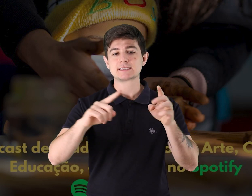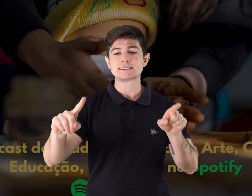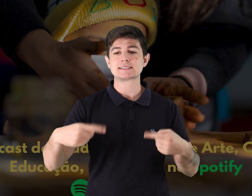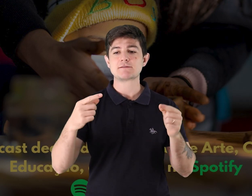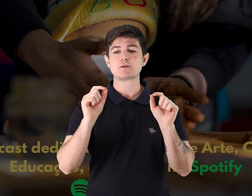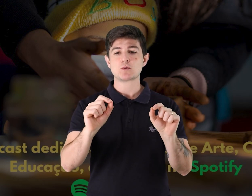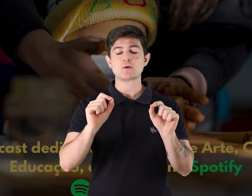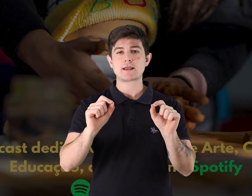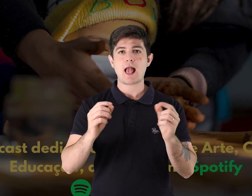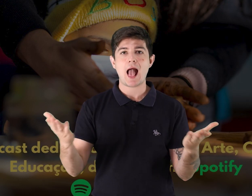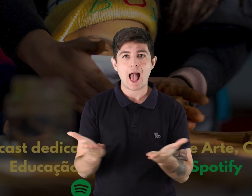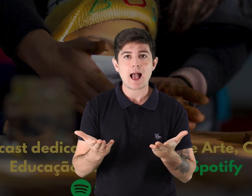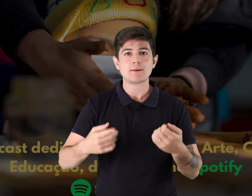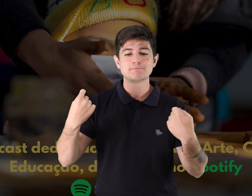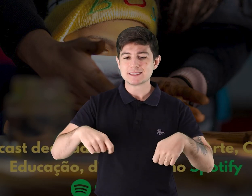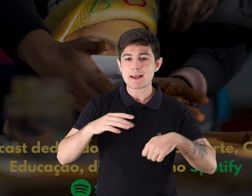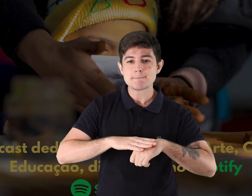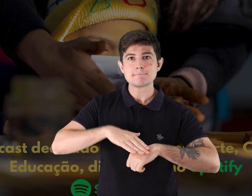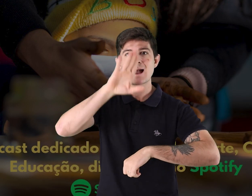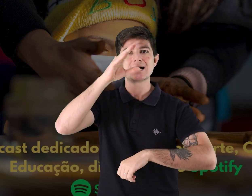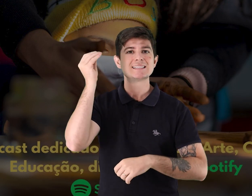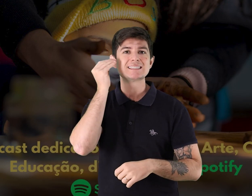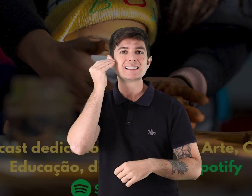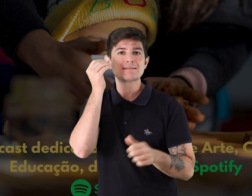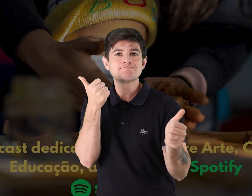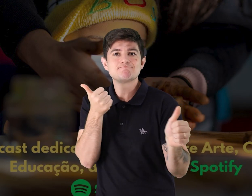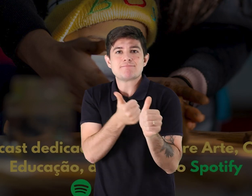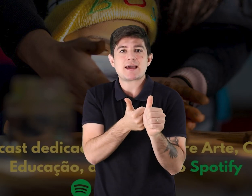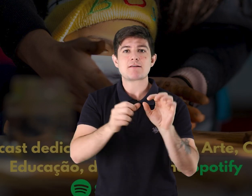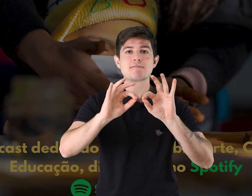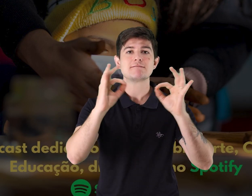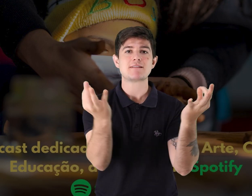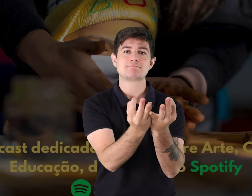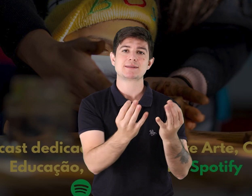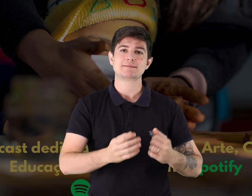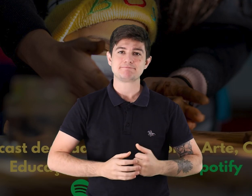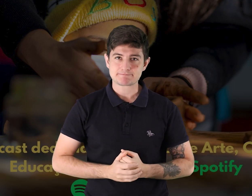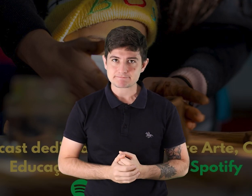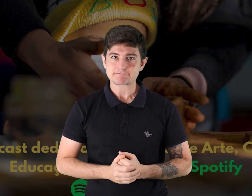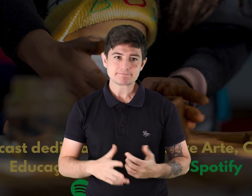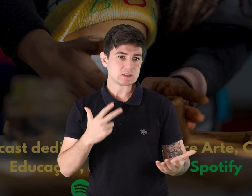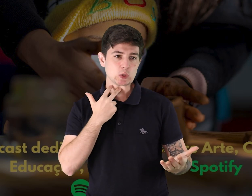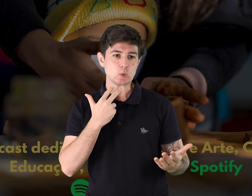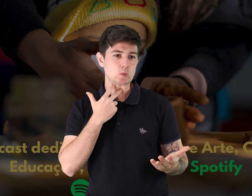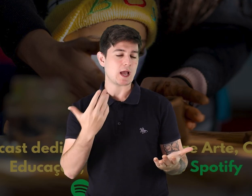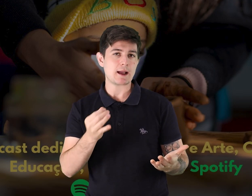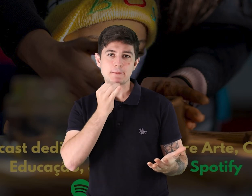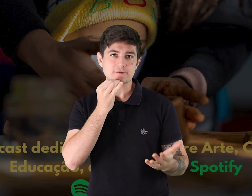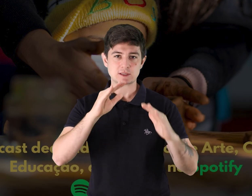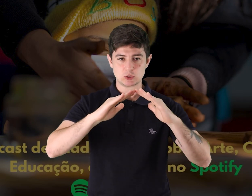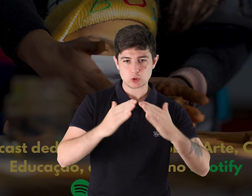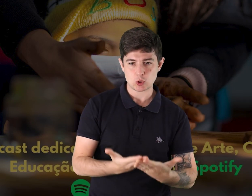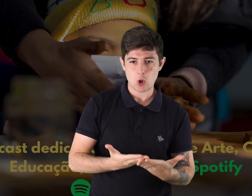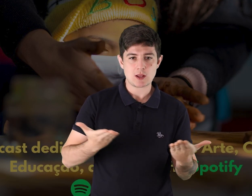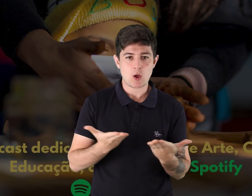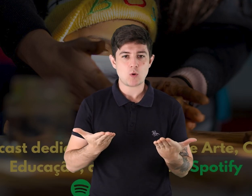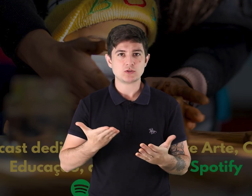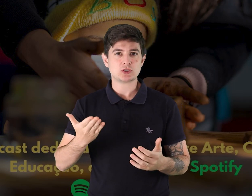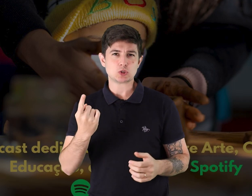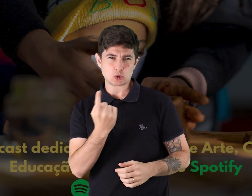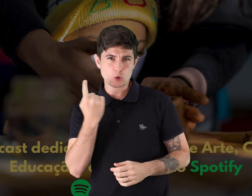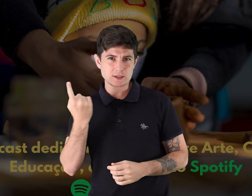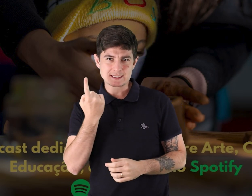E o terceiro desafio é você cada vez mais buscar a proximidade com a família. Não